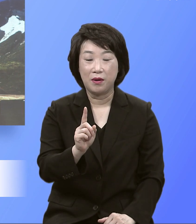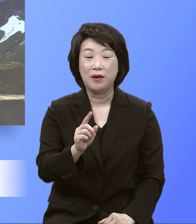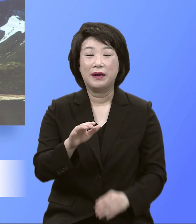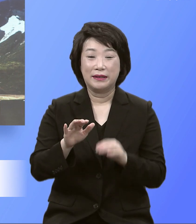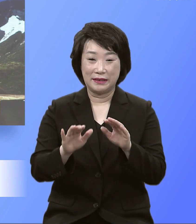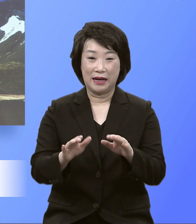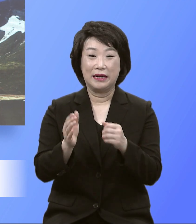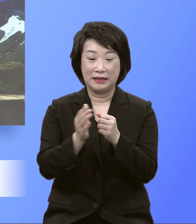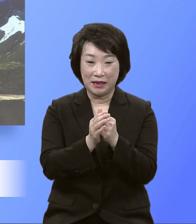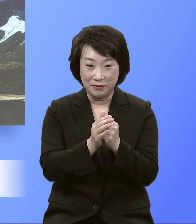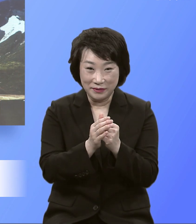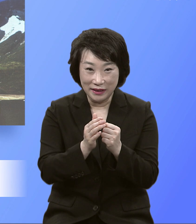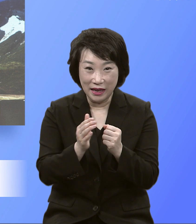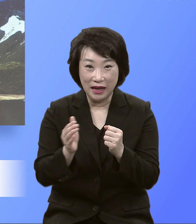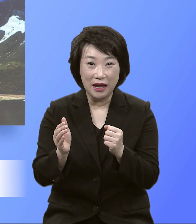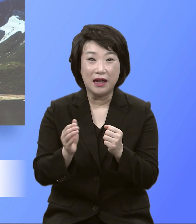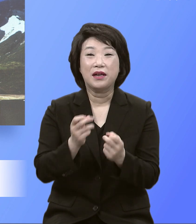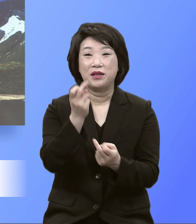그러므로